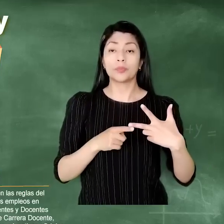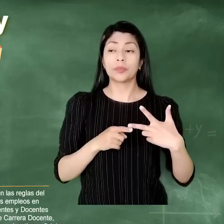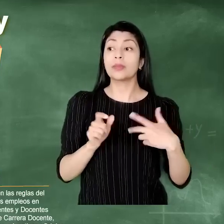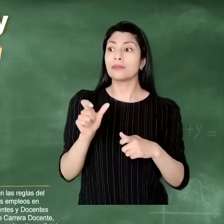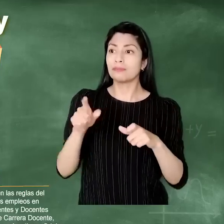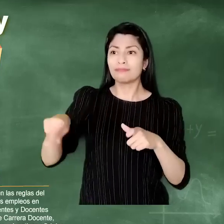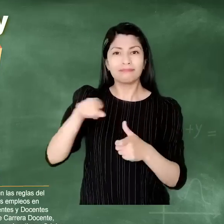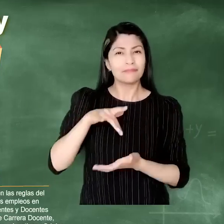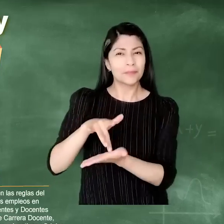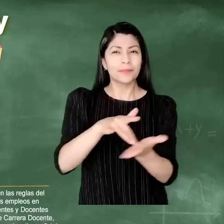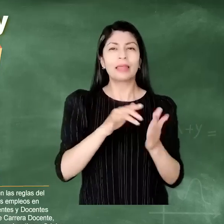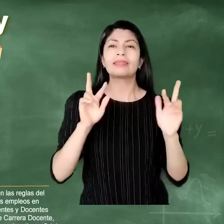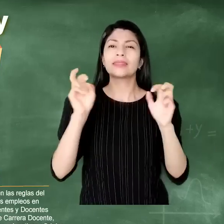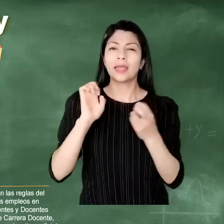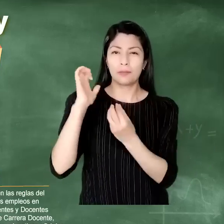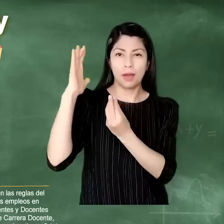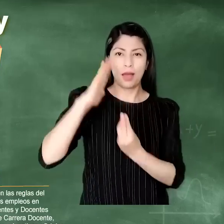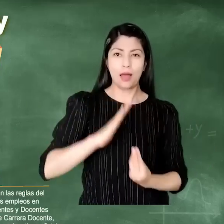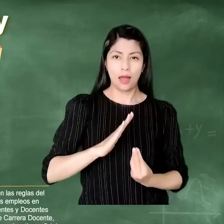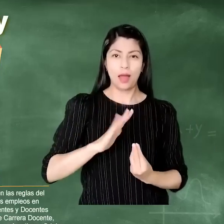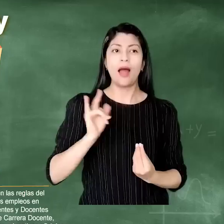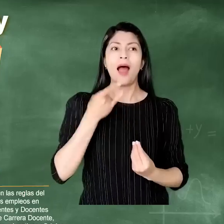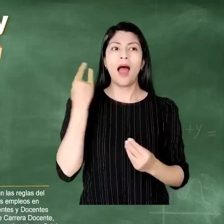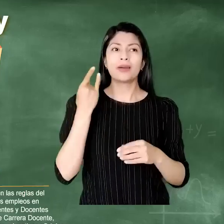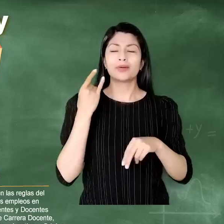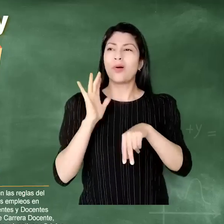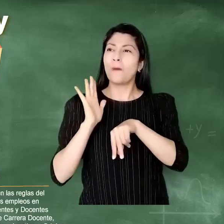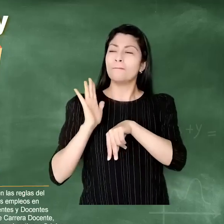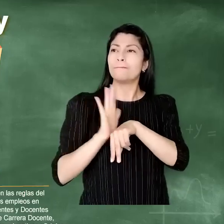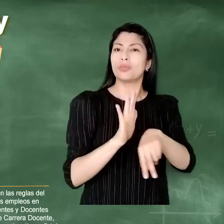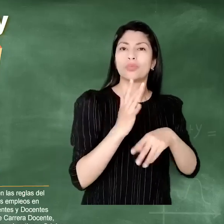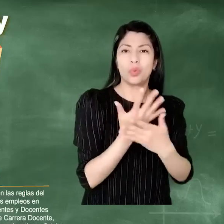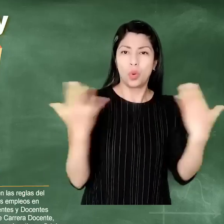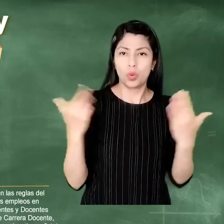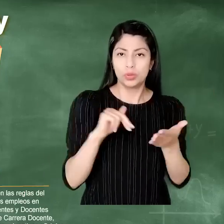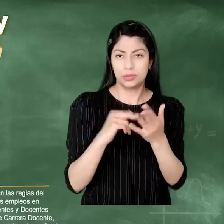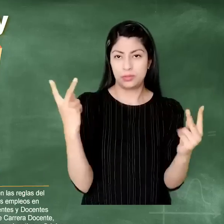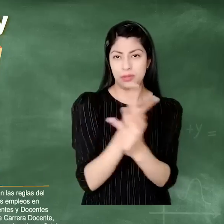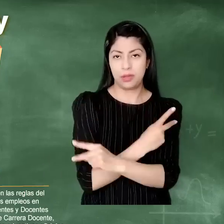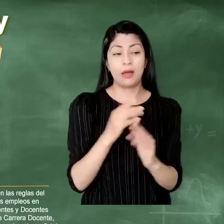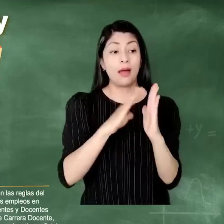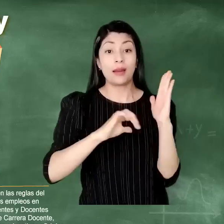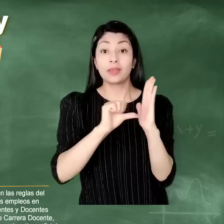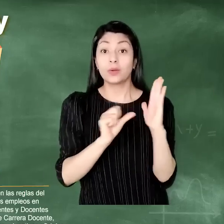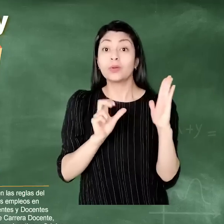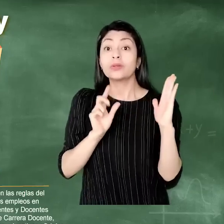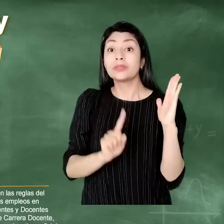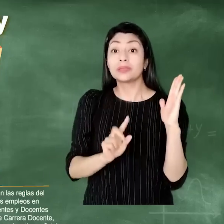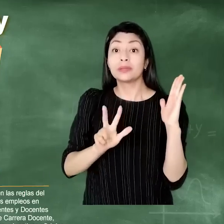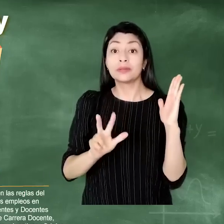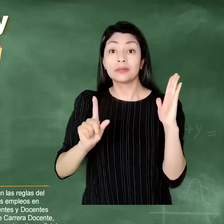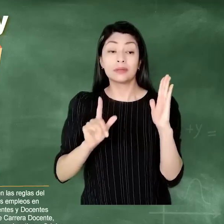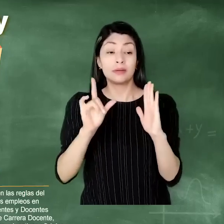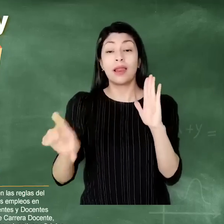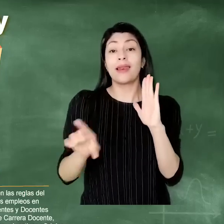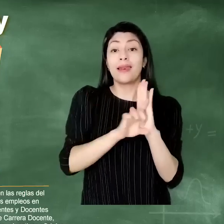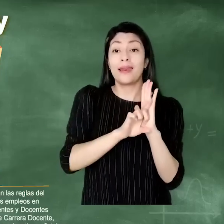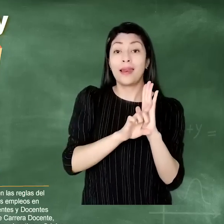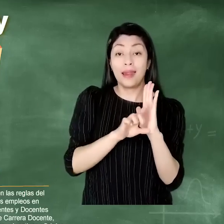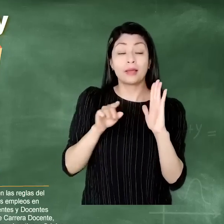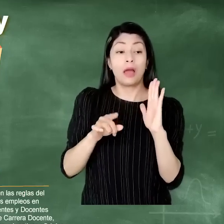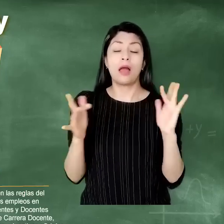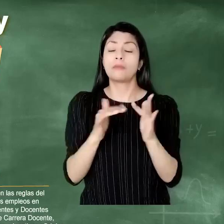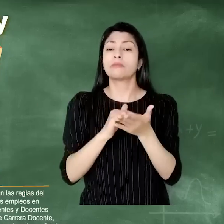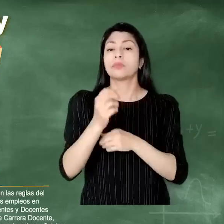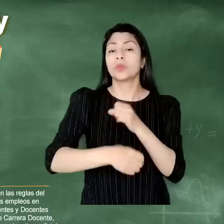el aspirante que demuestre la calidad de víctima, conforme a lo descrito en el artículo 131 de la Ley